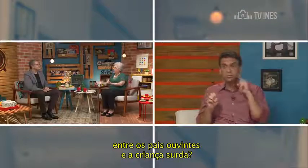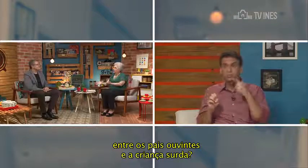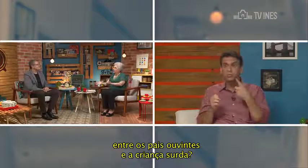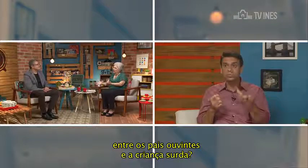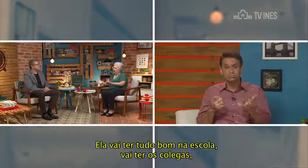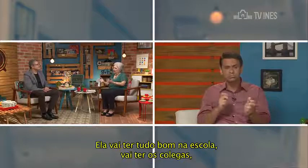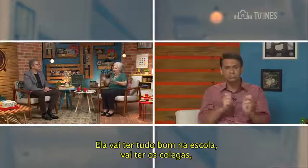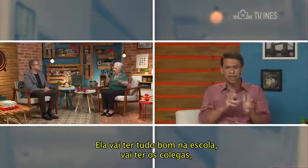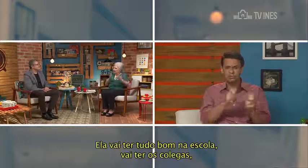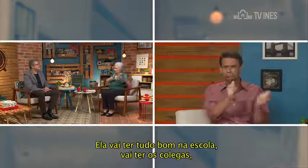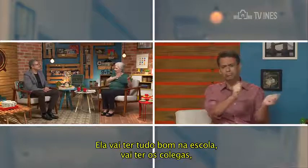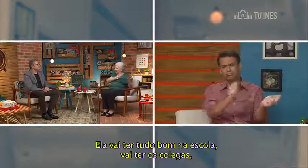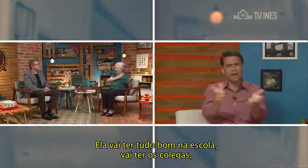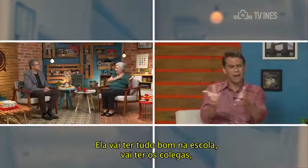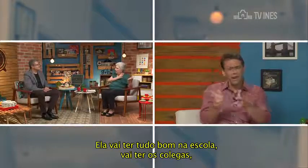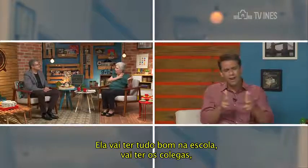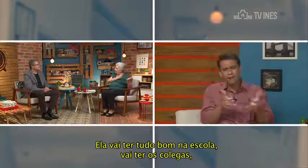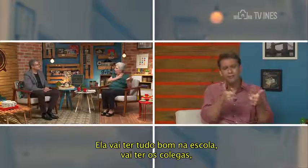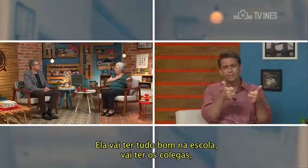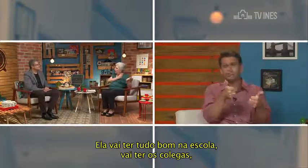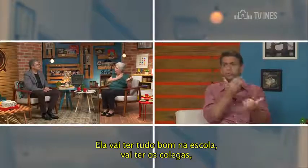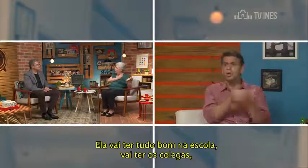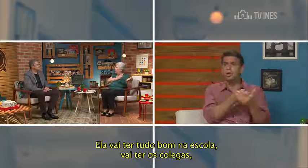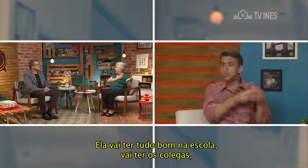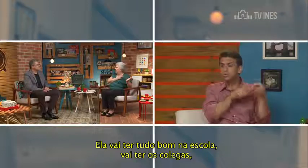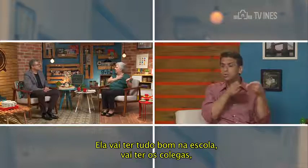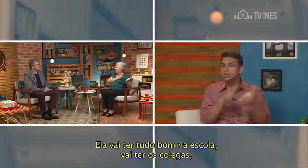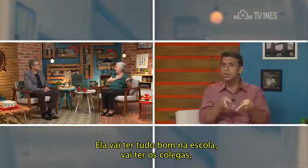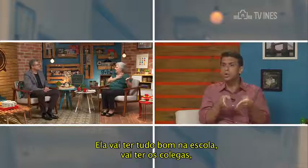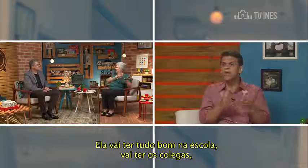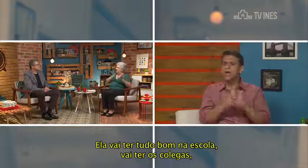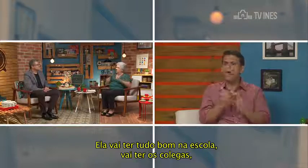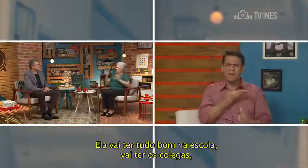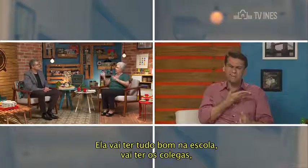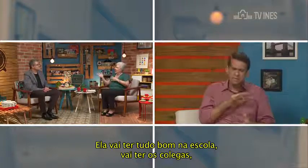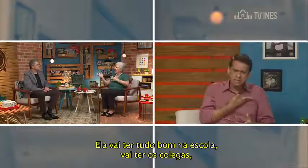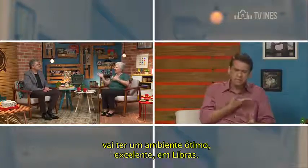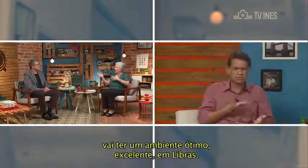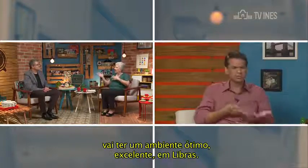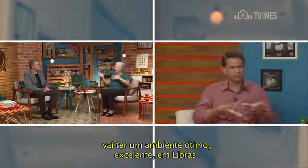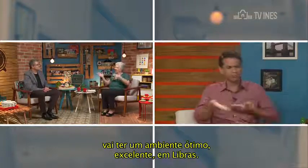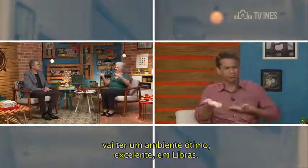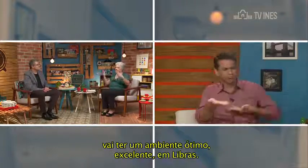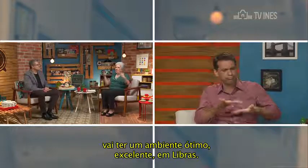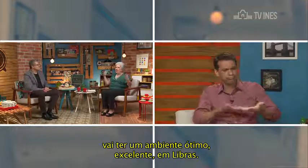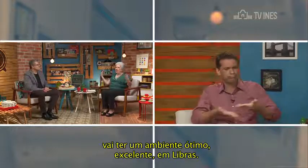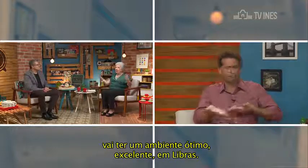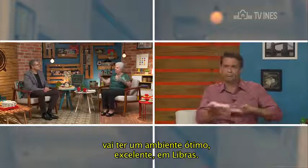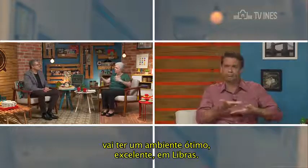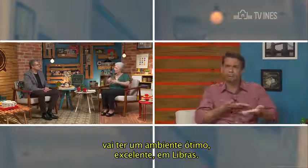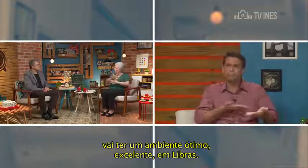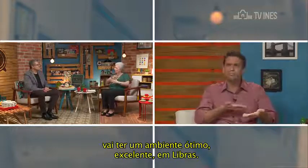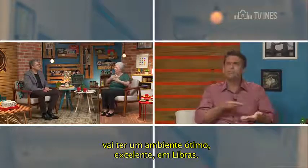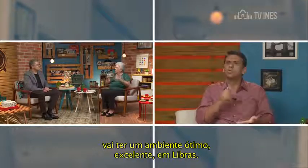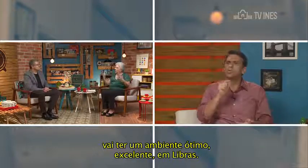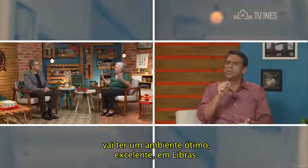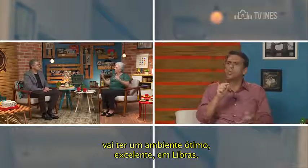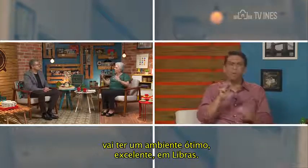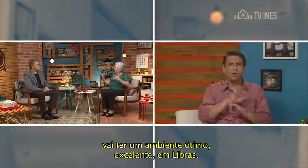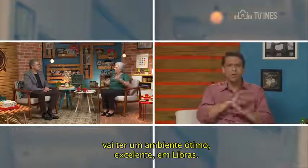criança Surda Ela vai ter Tudo bom Na escola Vai ter os colegas Vai ter um ambiente